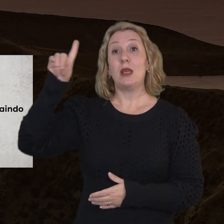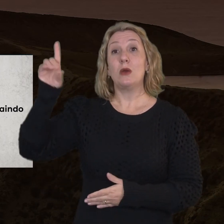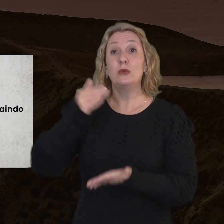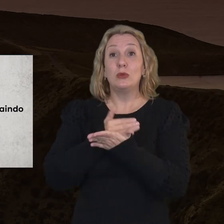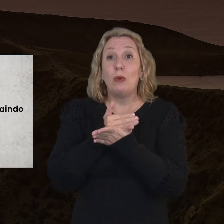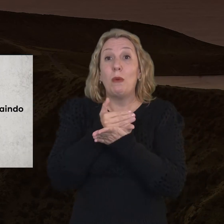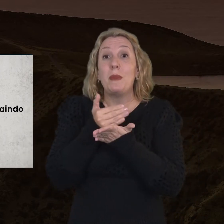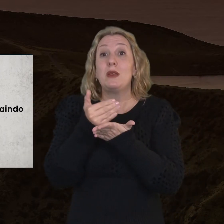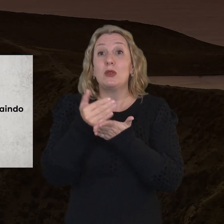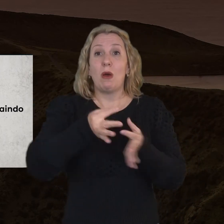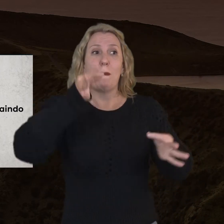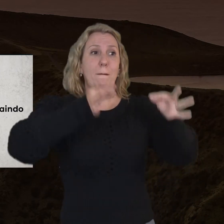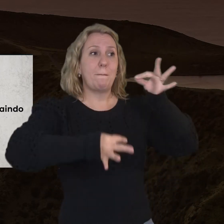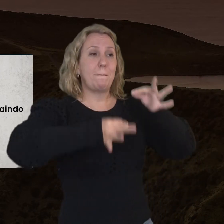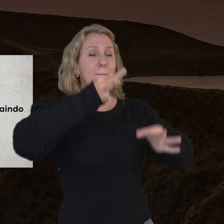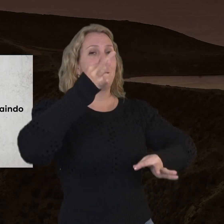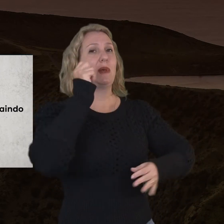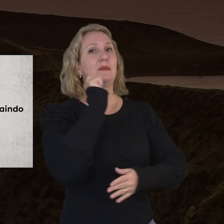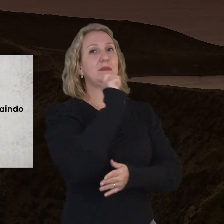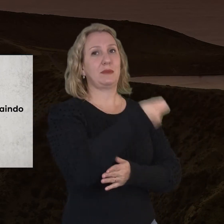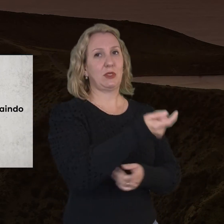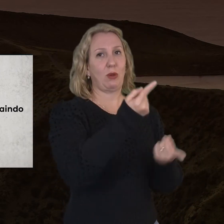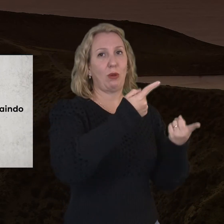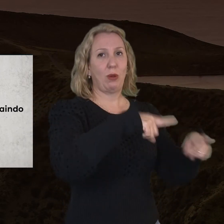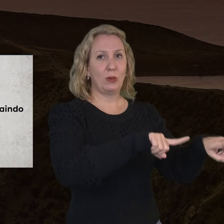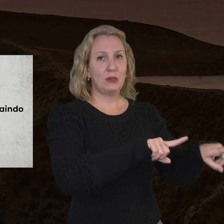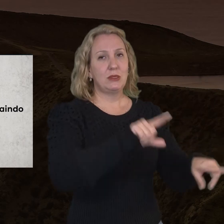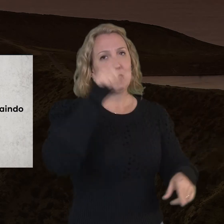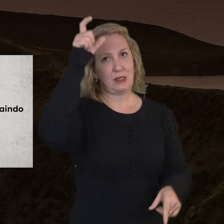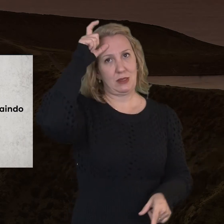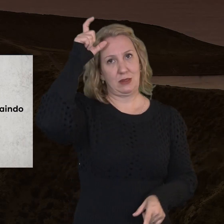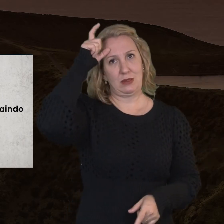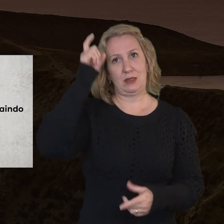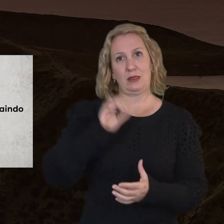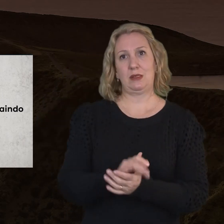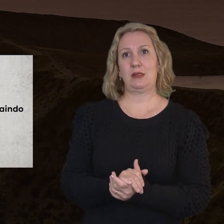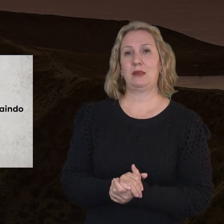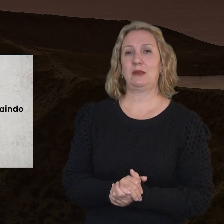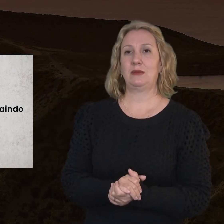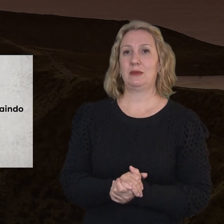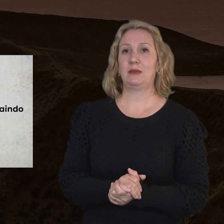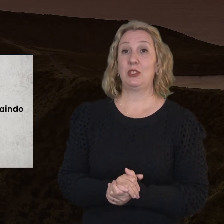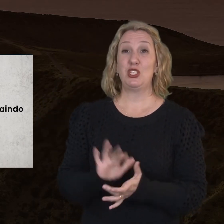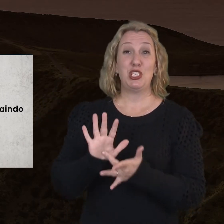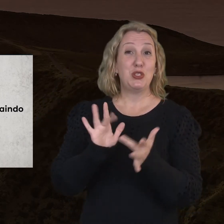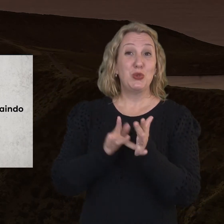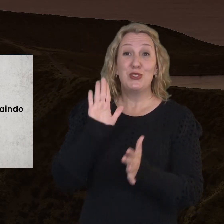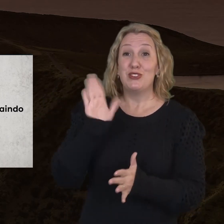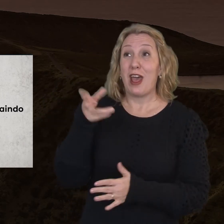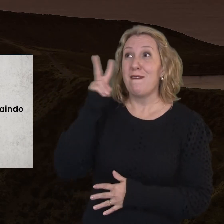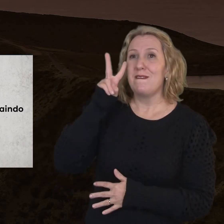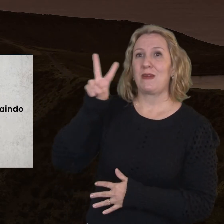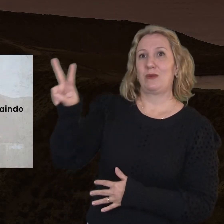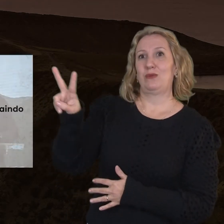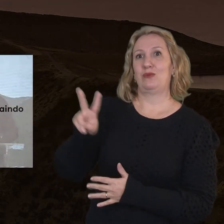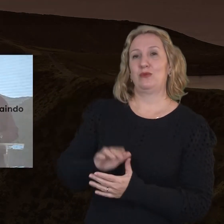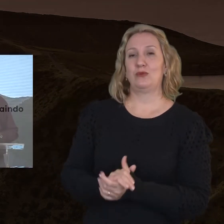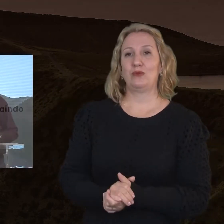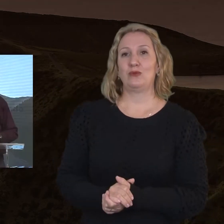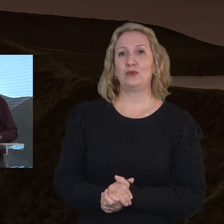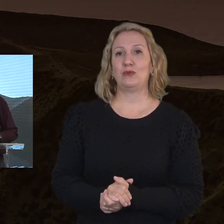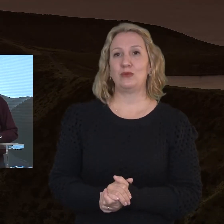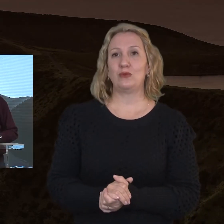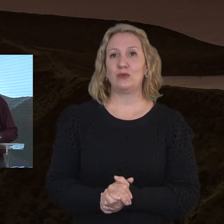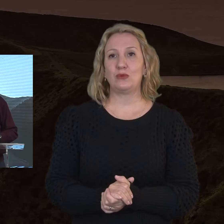juízo sobre satanás daí jesus falou eu vi satanás caindo do céu como um relâmpago vamos ler próximo